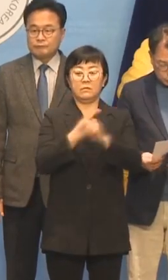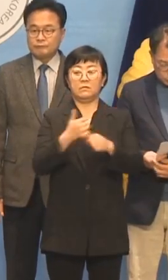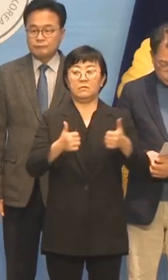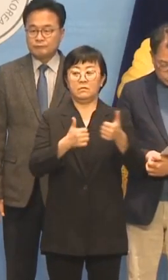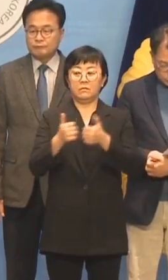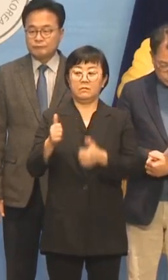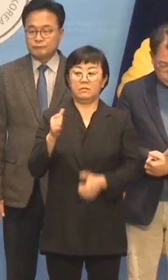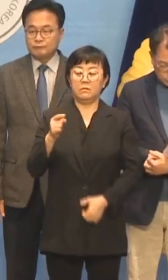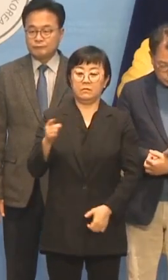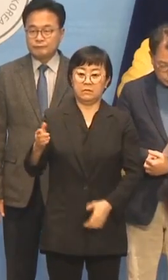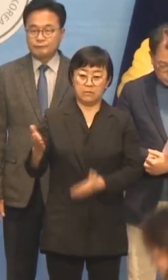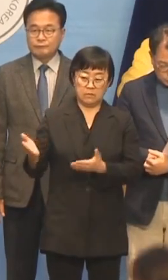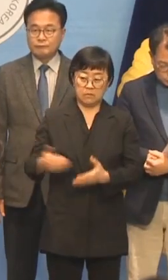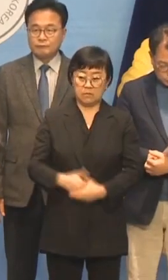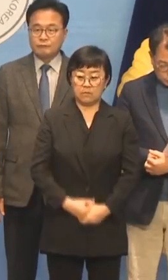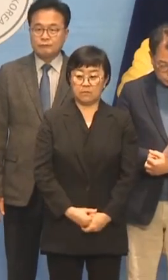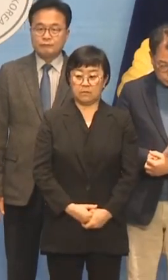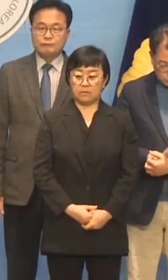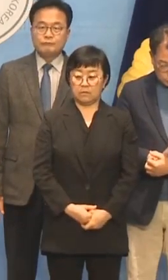대변인 허소연입니다. 반갑습니다.